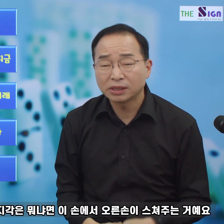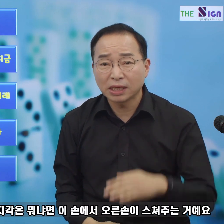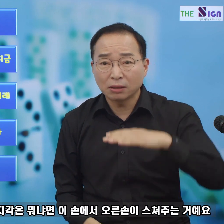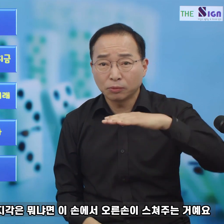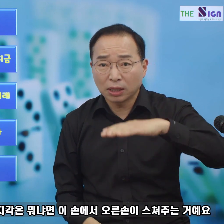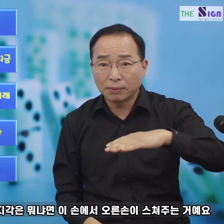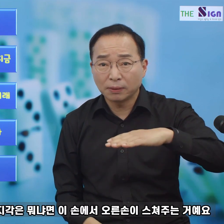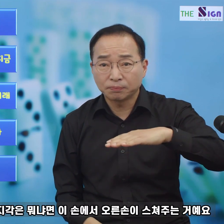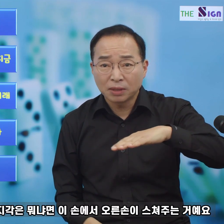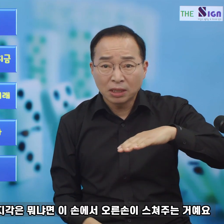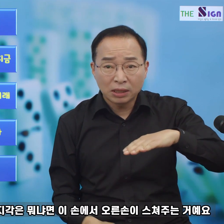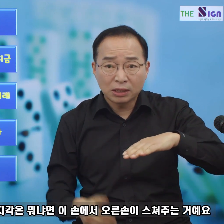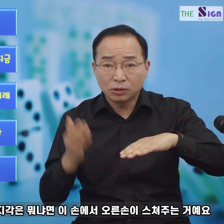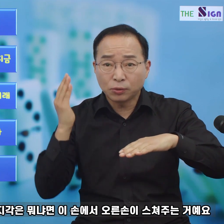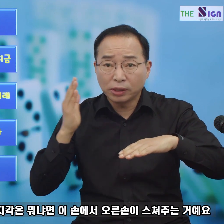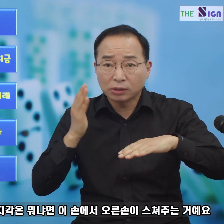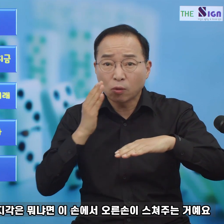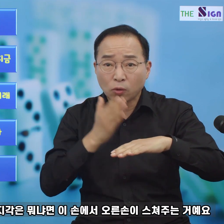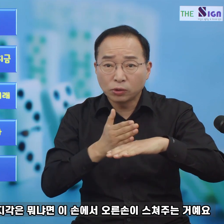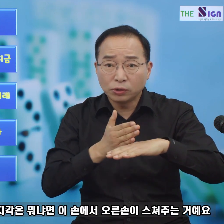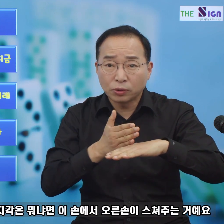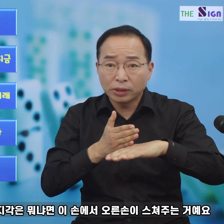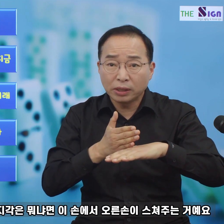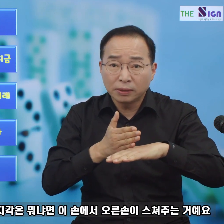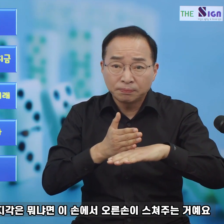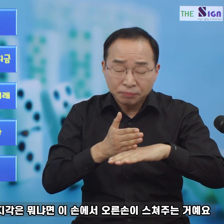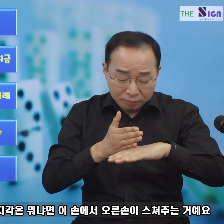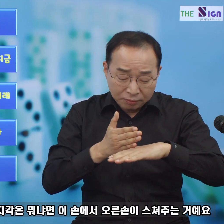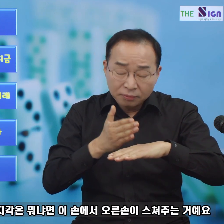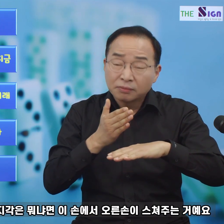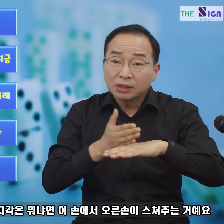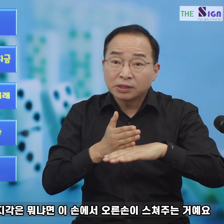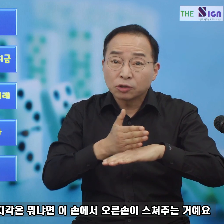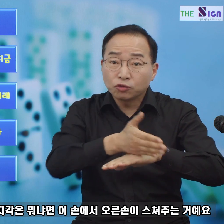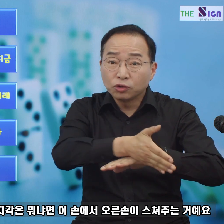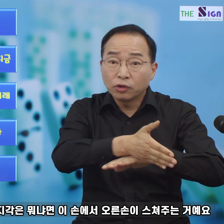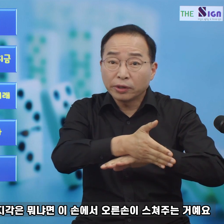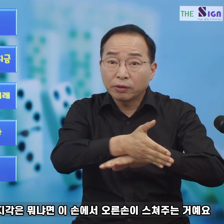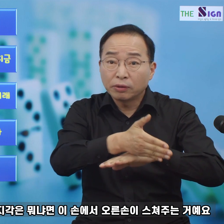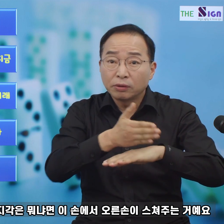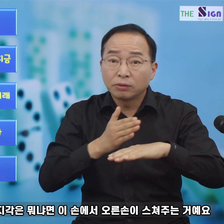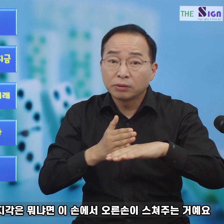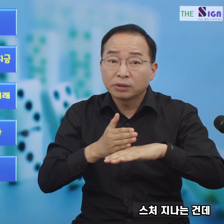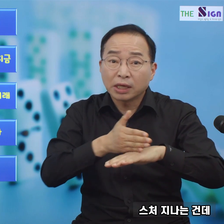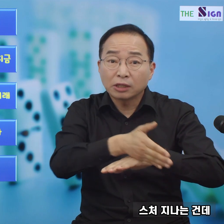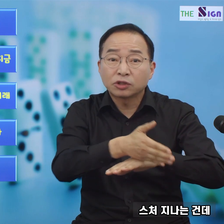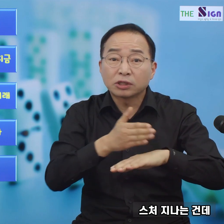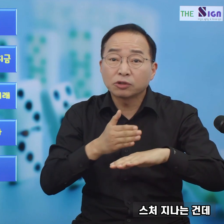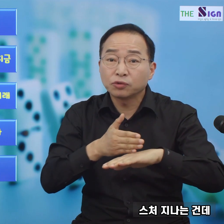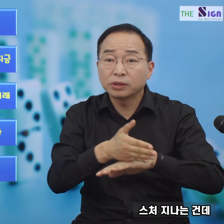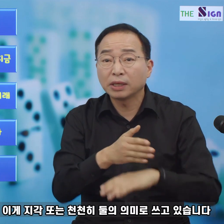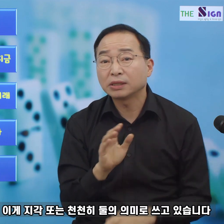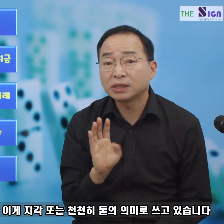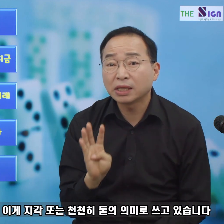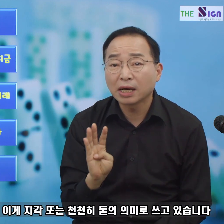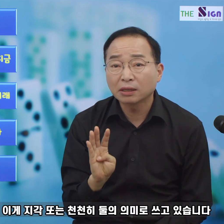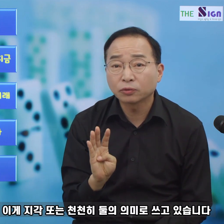지각은 뭐냐면 이 손에서 오른손이 스쳐주는 거예요. 자, 스쳐주는데 이게 지각